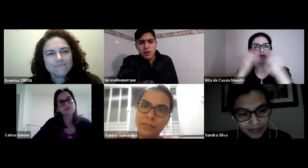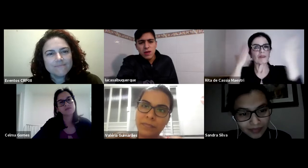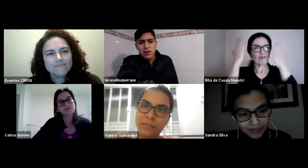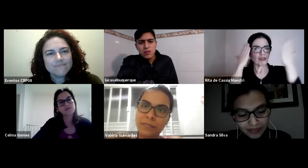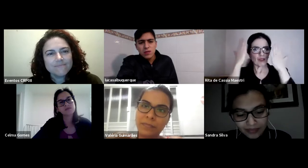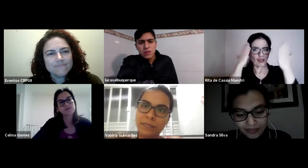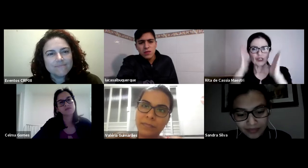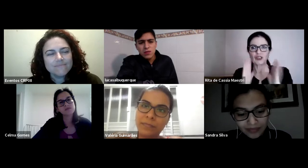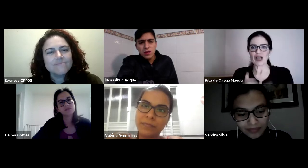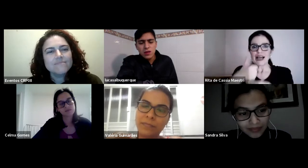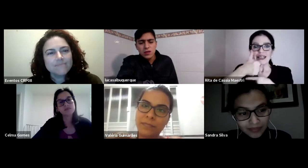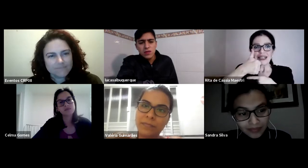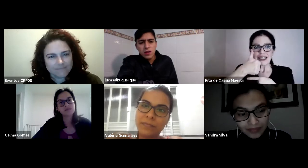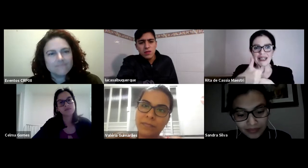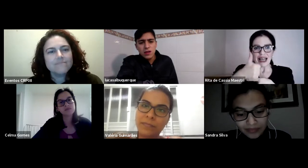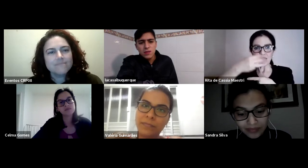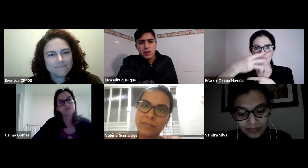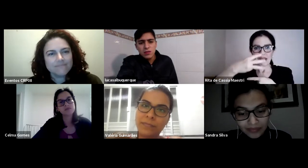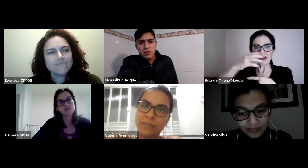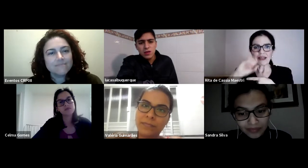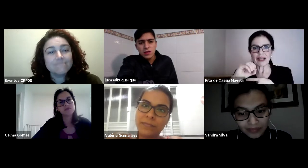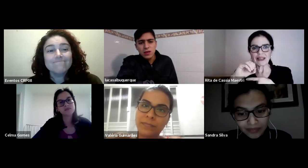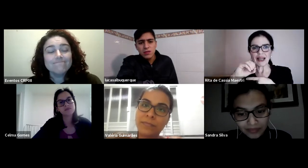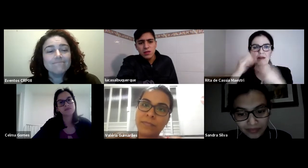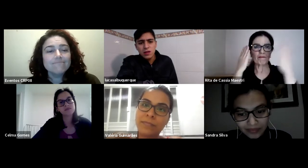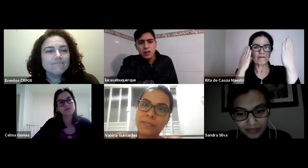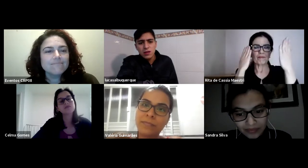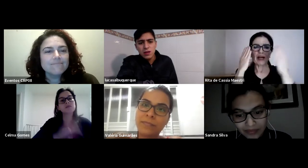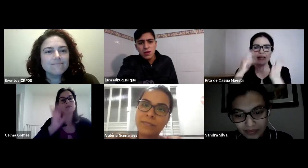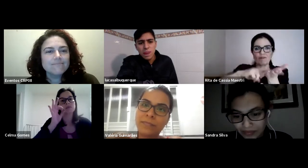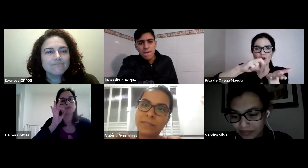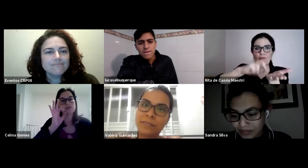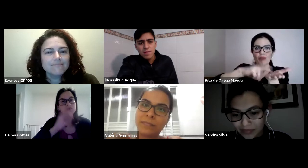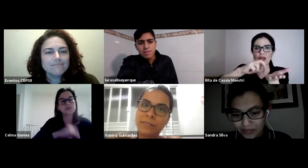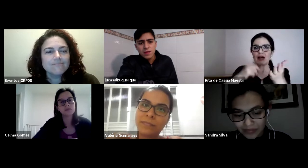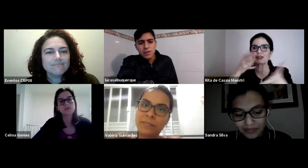um trabalho com terminologias e vocabulários da psicologia, 130